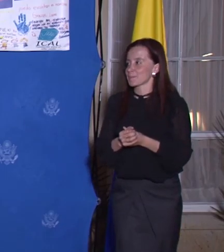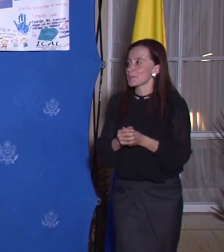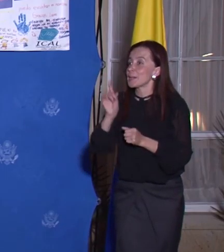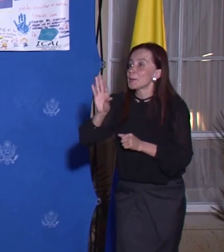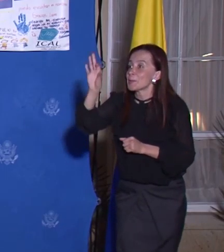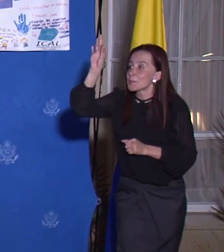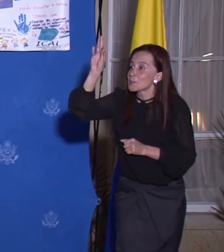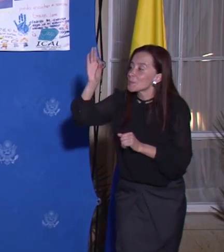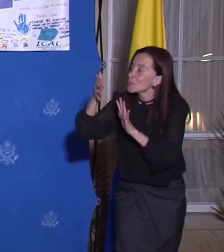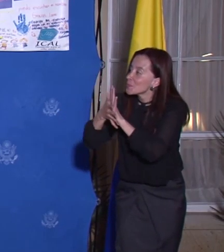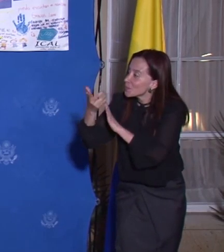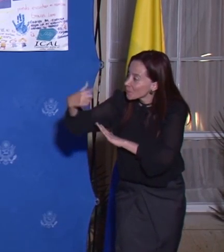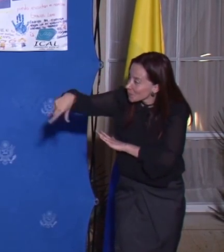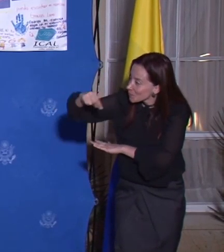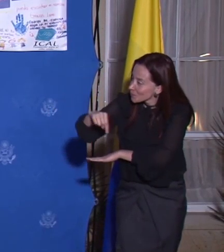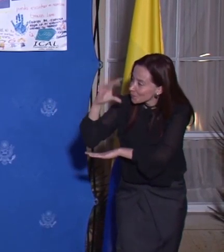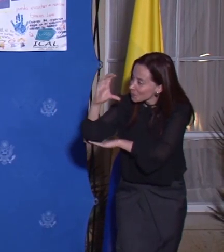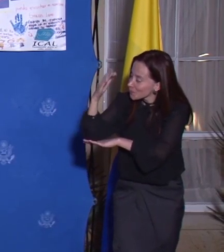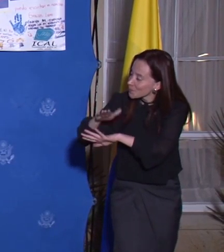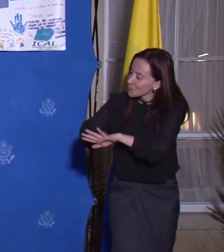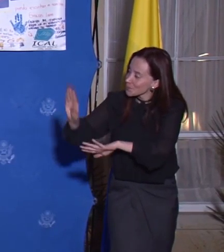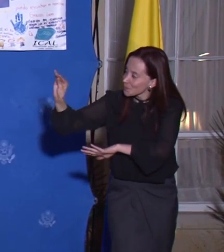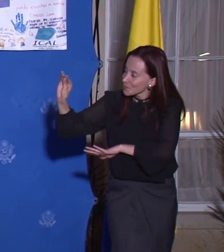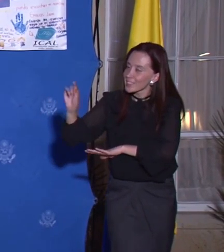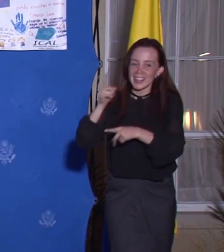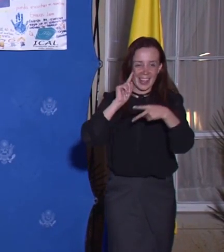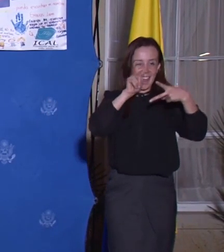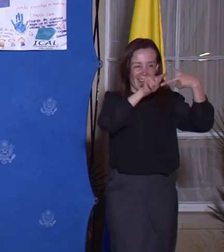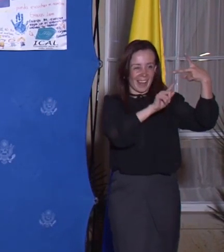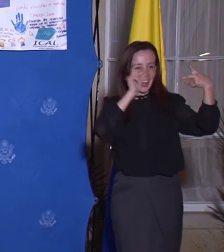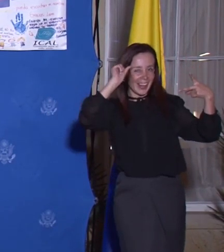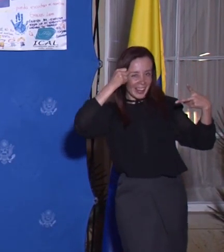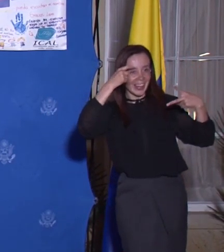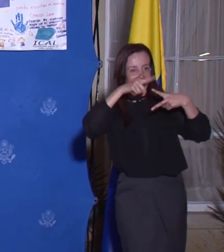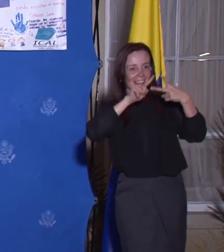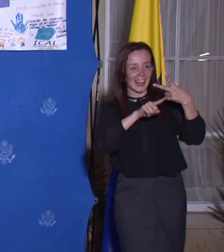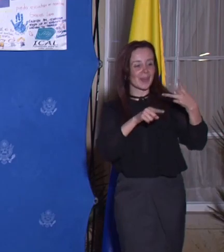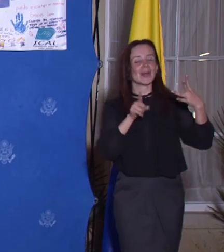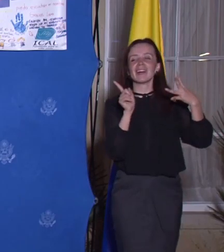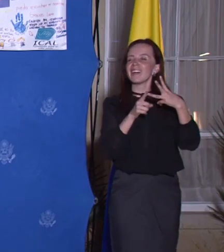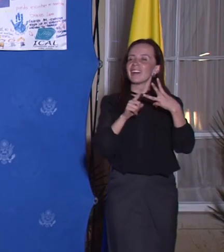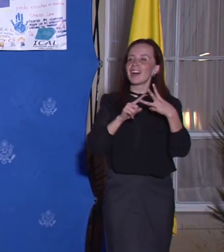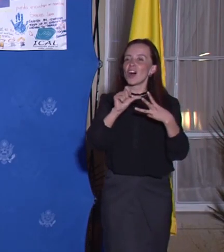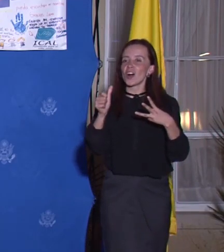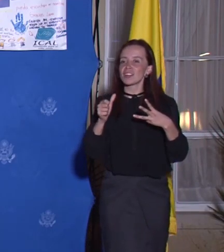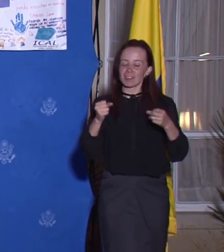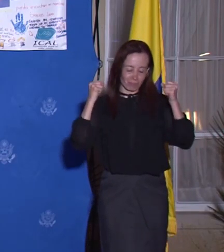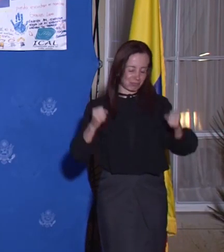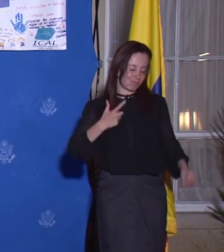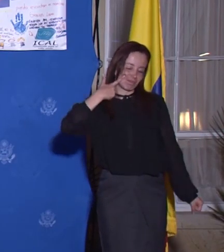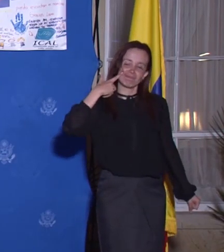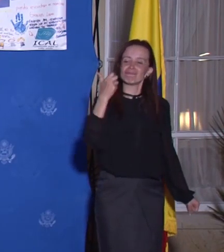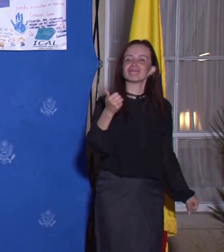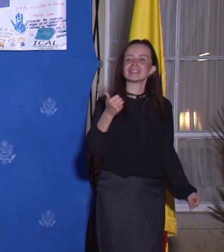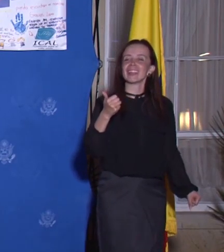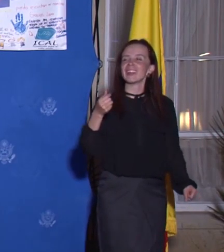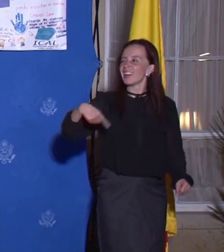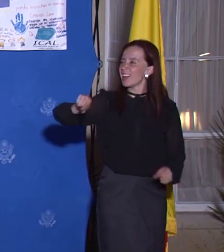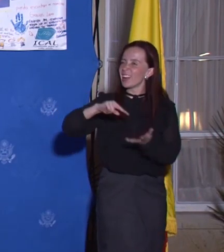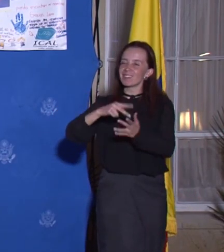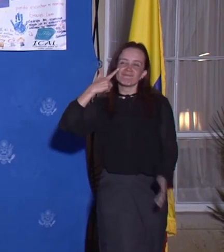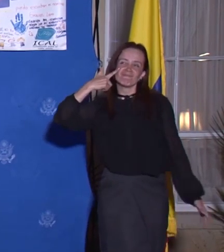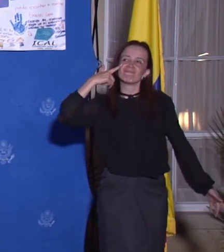palabra que decimos en nuestra organización, además de las que dijo el embajador, es que todos nosotros decimos súper, porque siempre